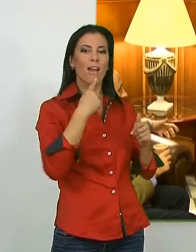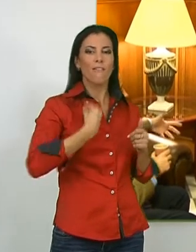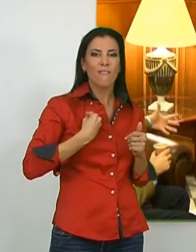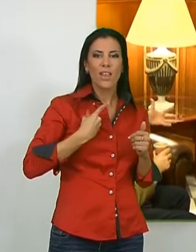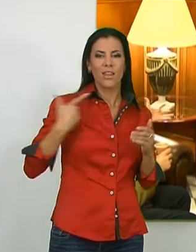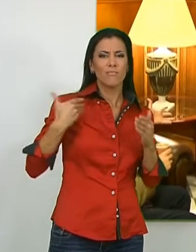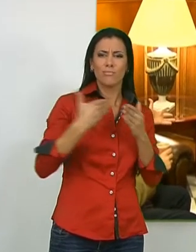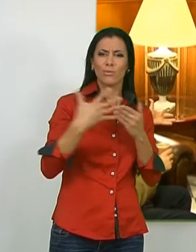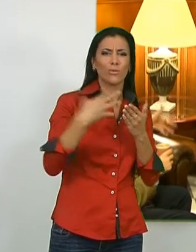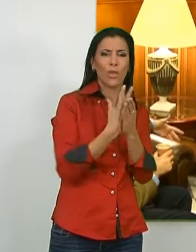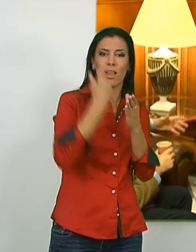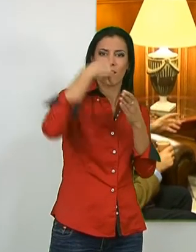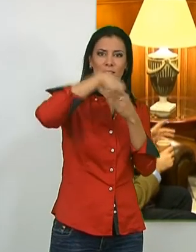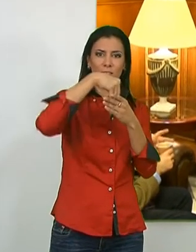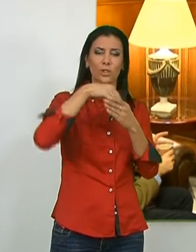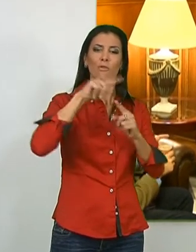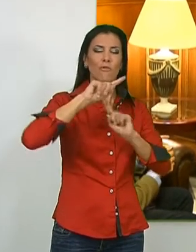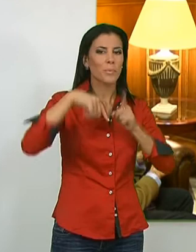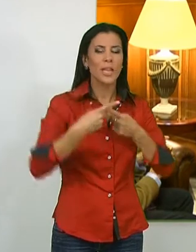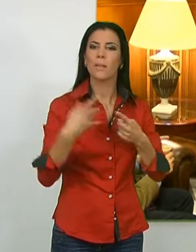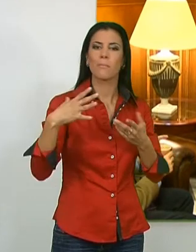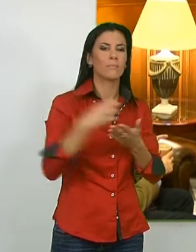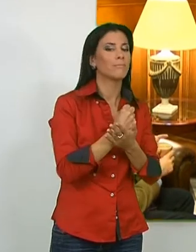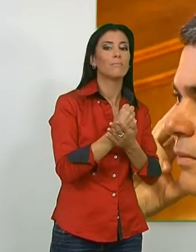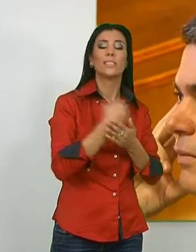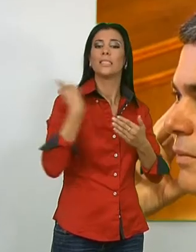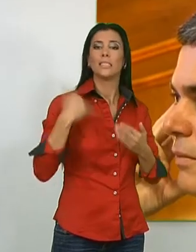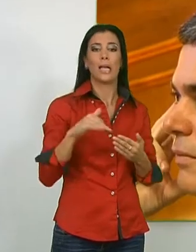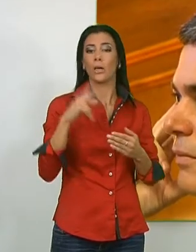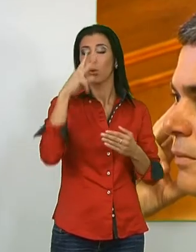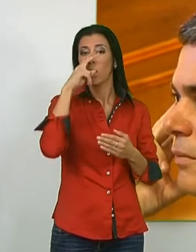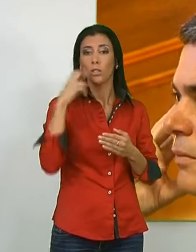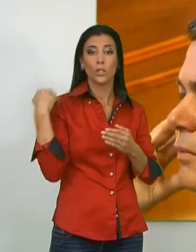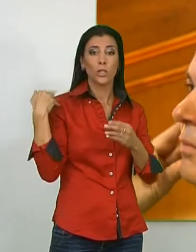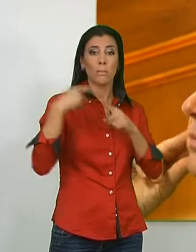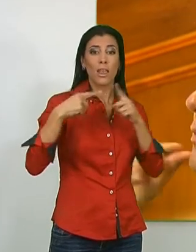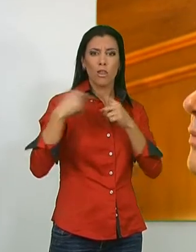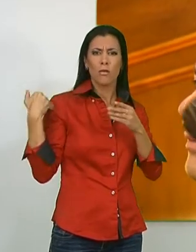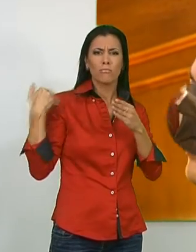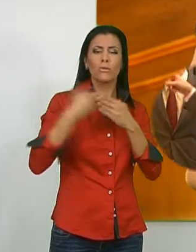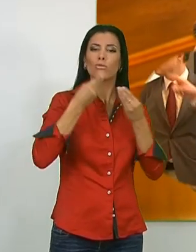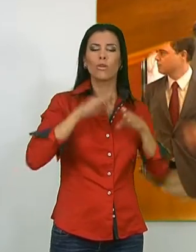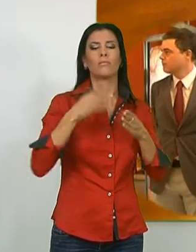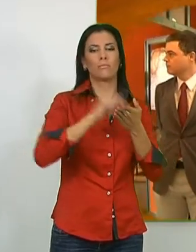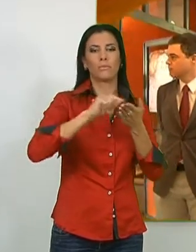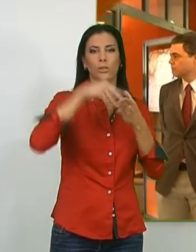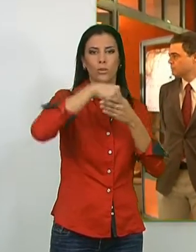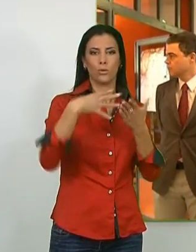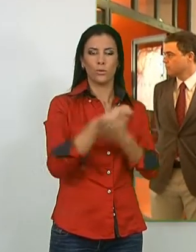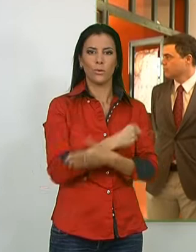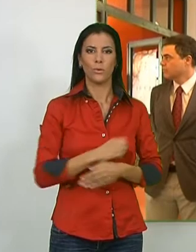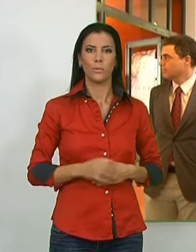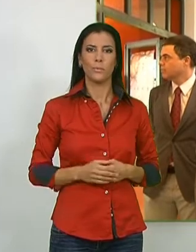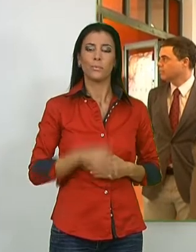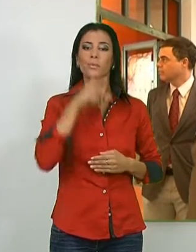través de los testimonios directos ante muchos familiares recogidos durante los dos últimos años y medio el